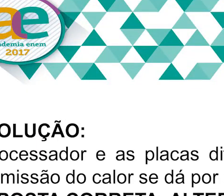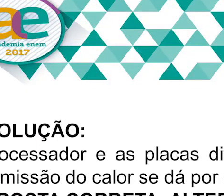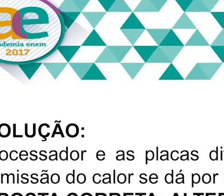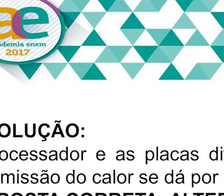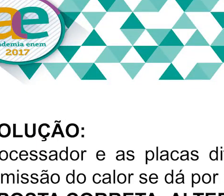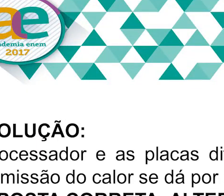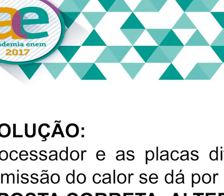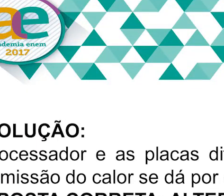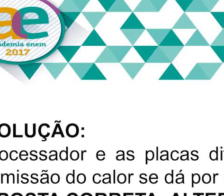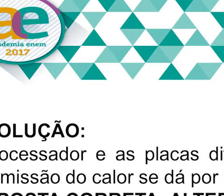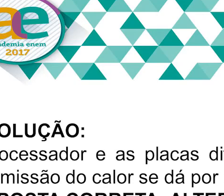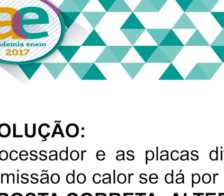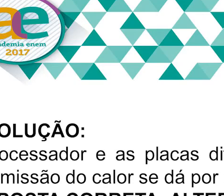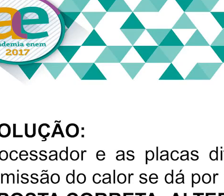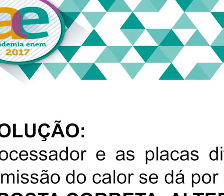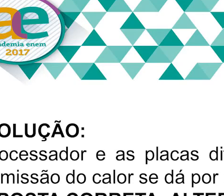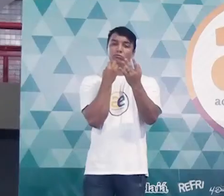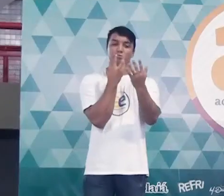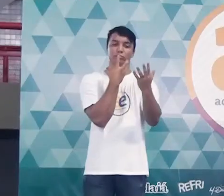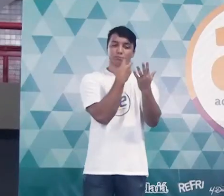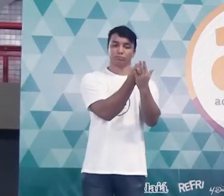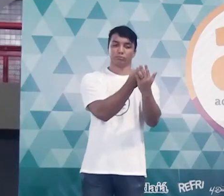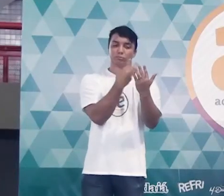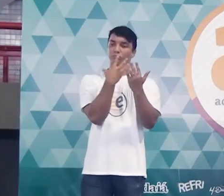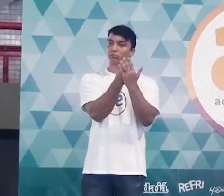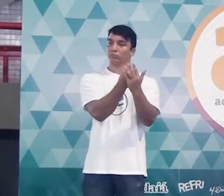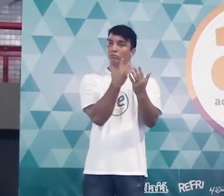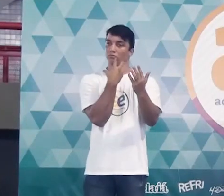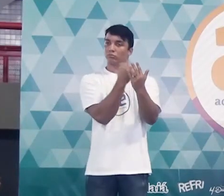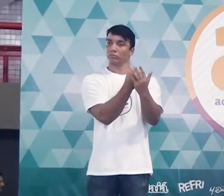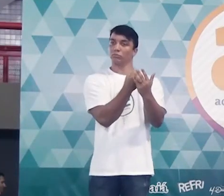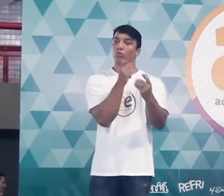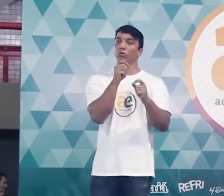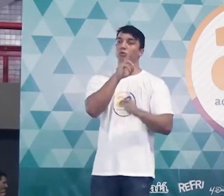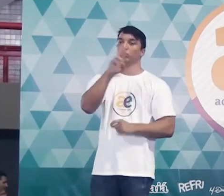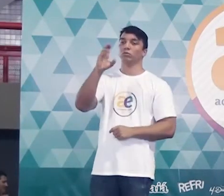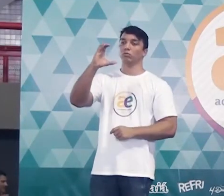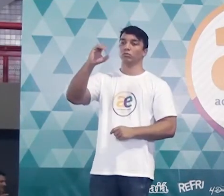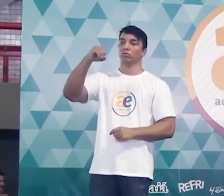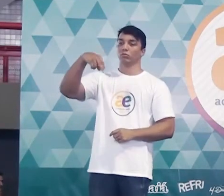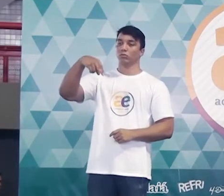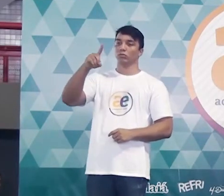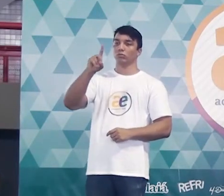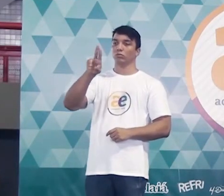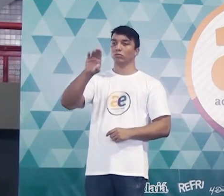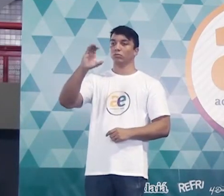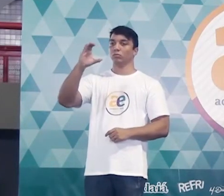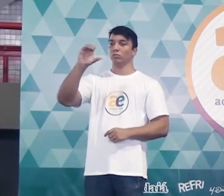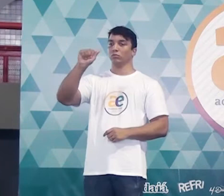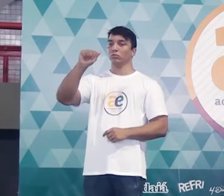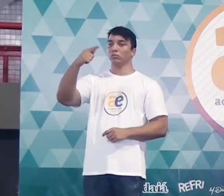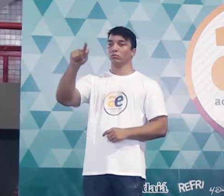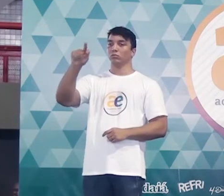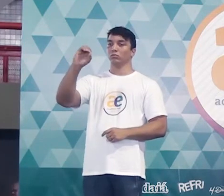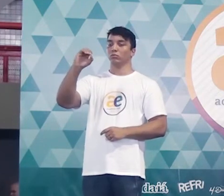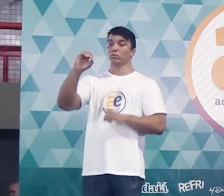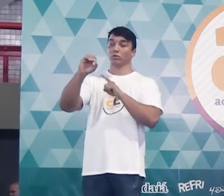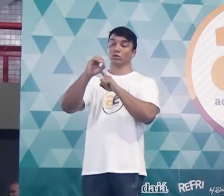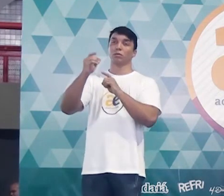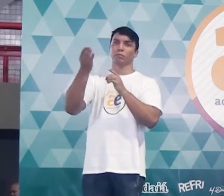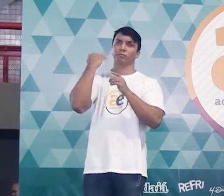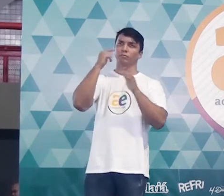em partícula? Isso então tem a ver com o quê? Com a condução. Uma pergunta que aconteceu na prova da